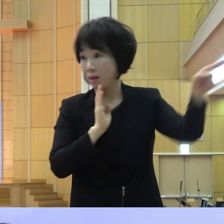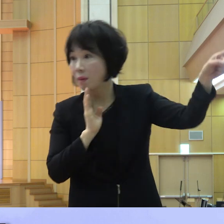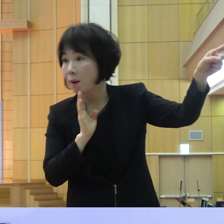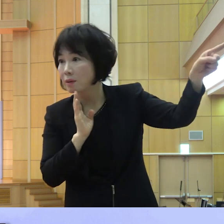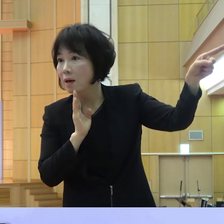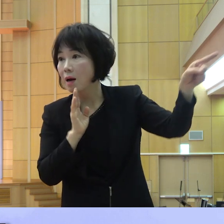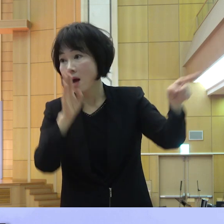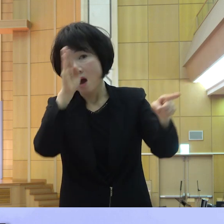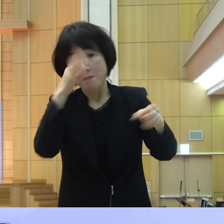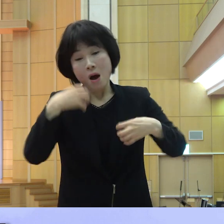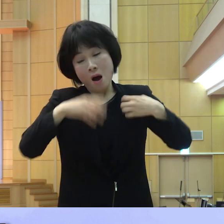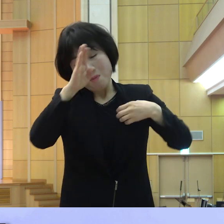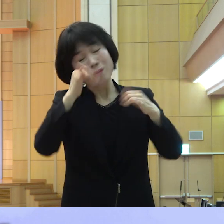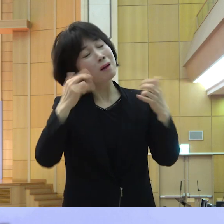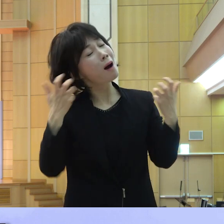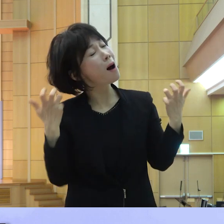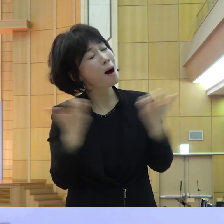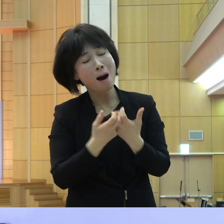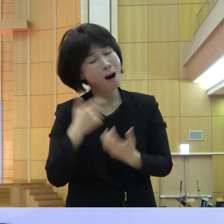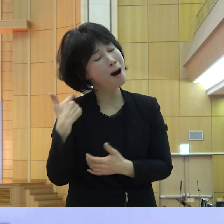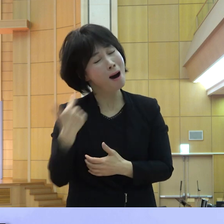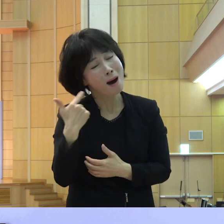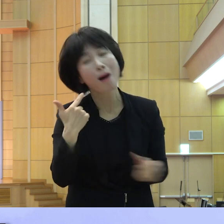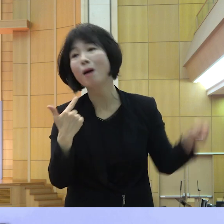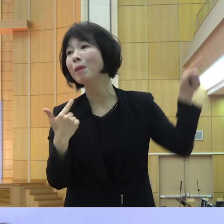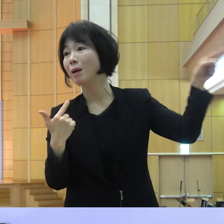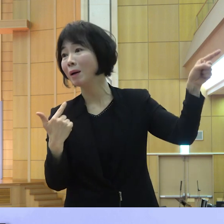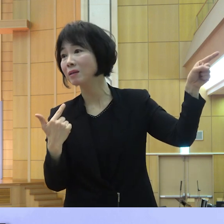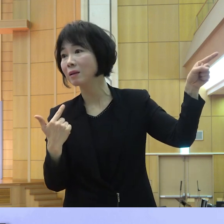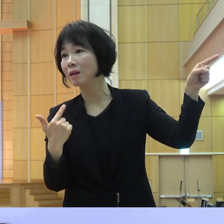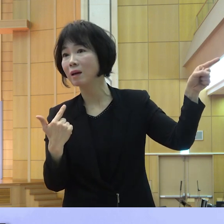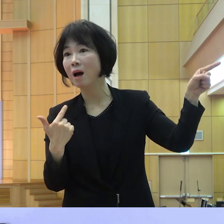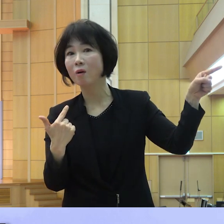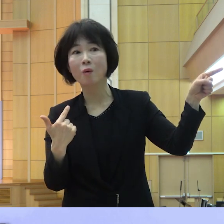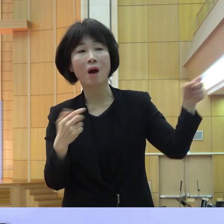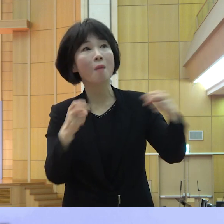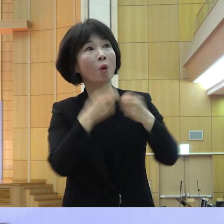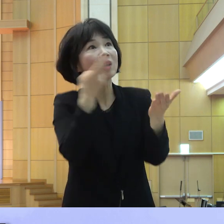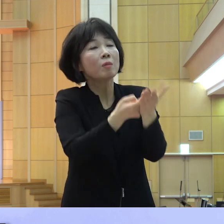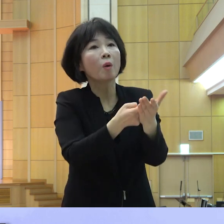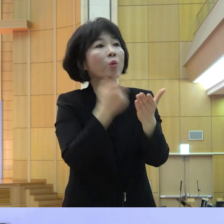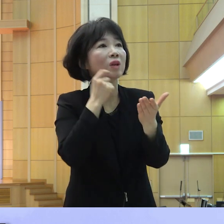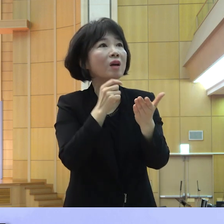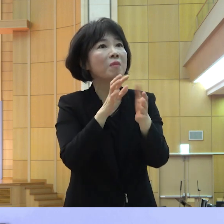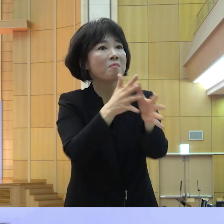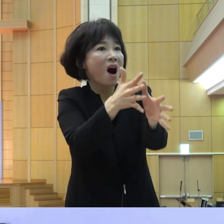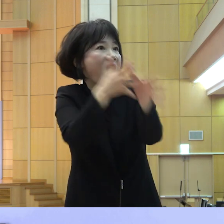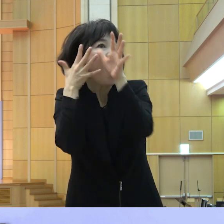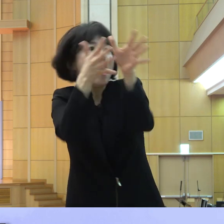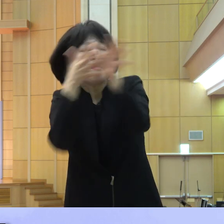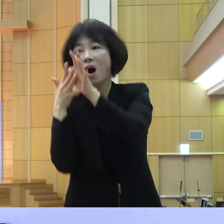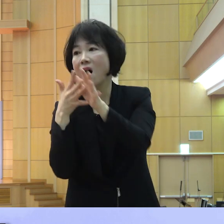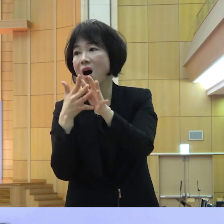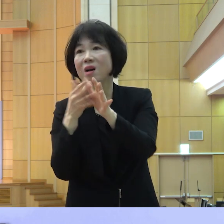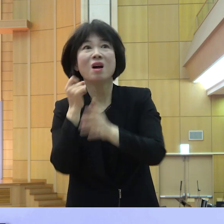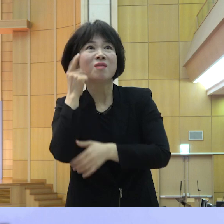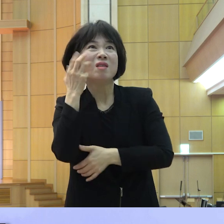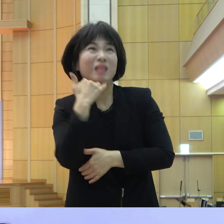급한 병인데도 중병인데도 불구하고 몇 달씩 기다리라는 거예요. 이럴 정도로 병원마다 그냥 차고